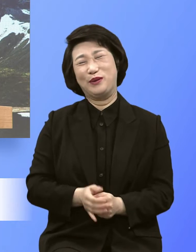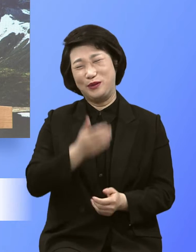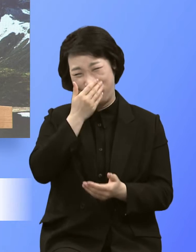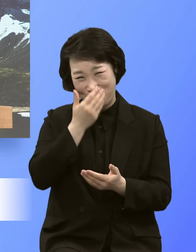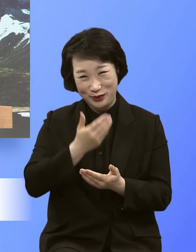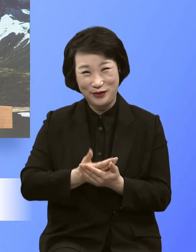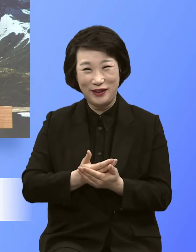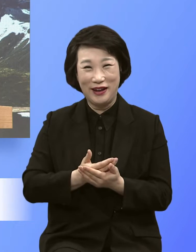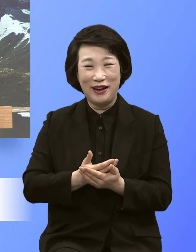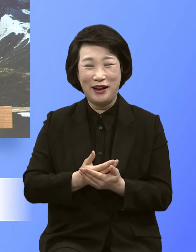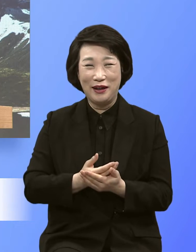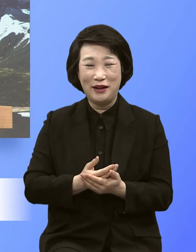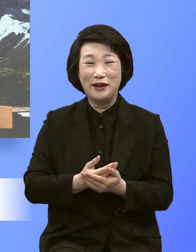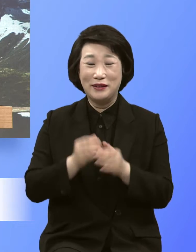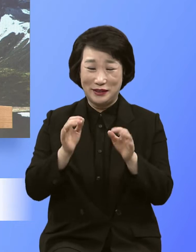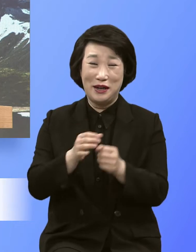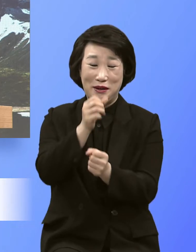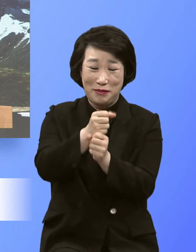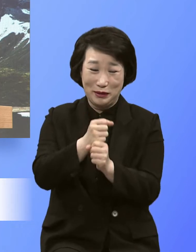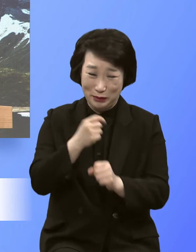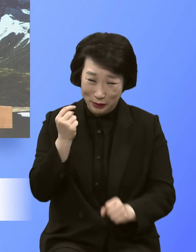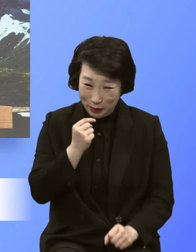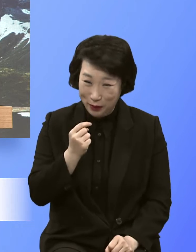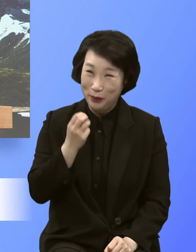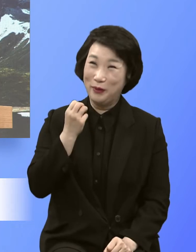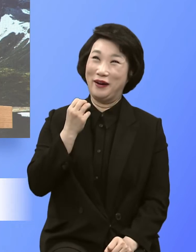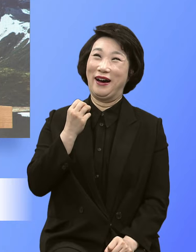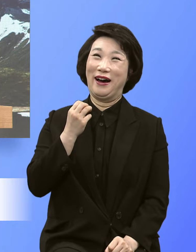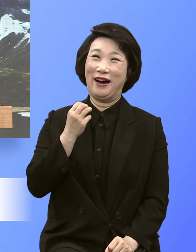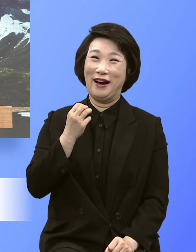정말로 세밀하게 창조하셨는가